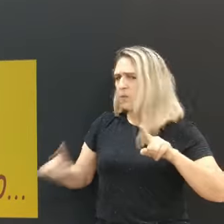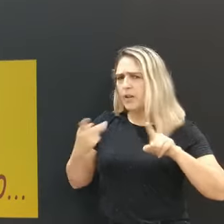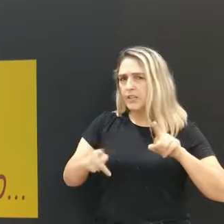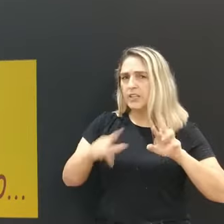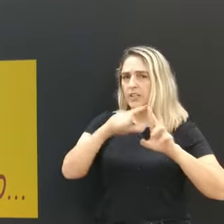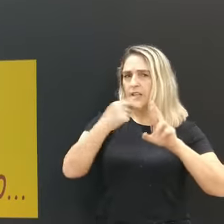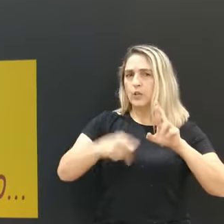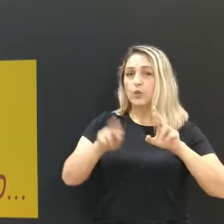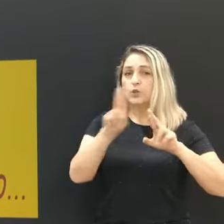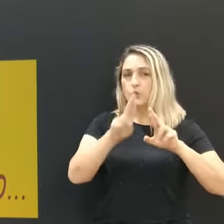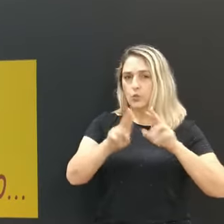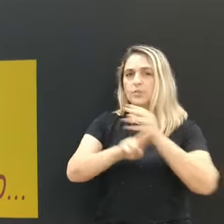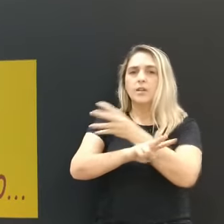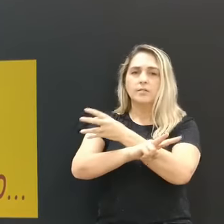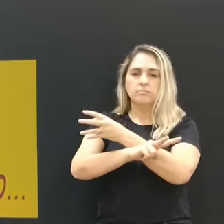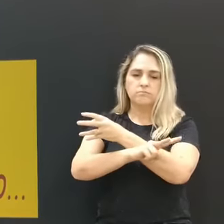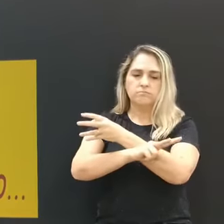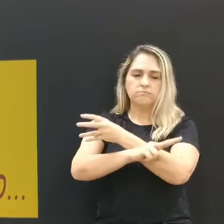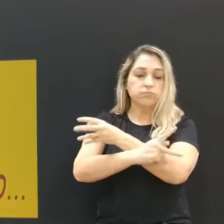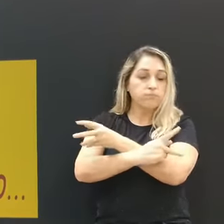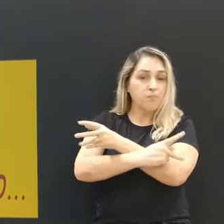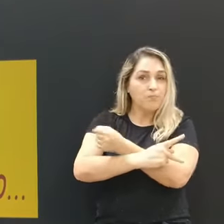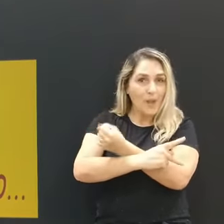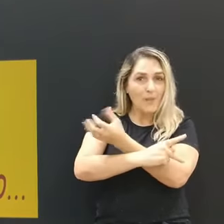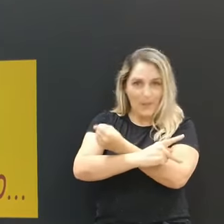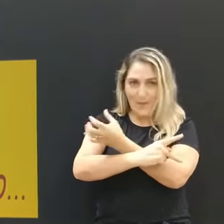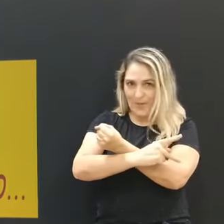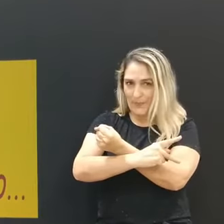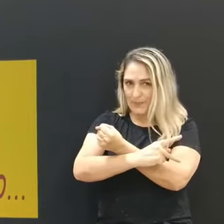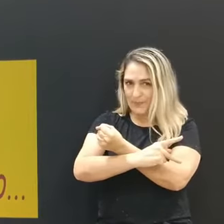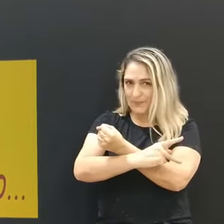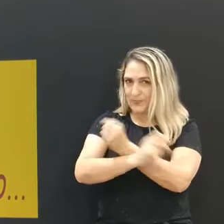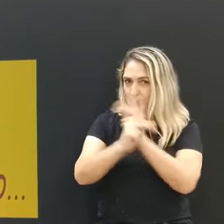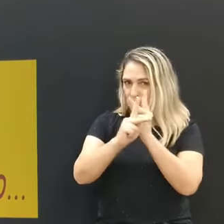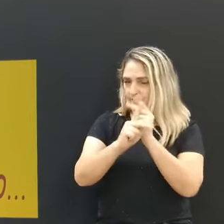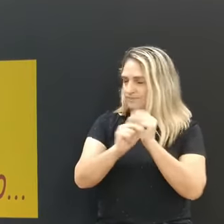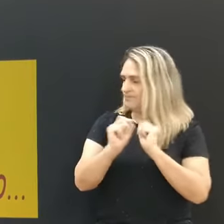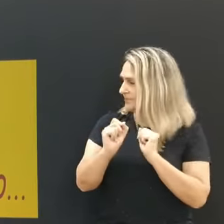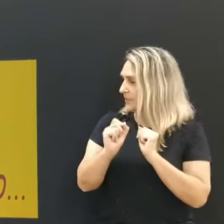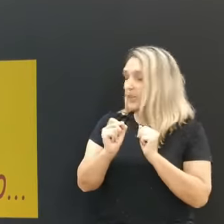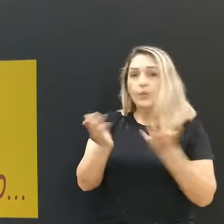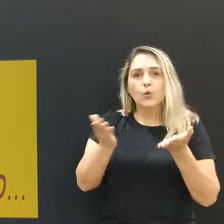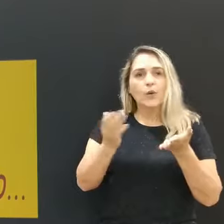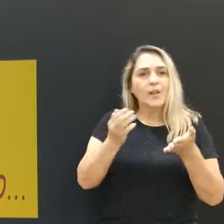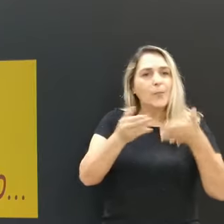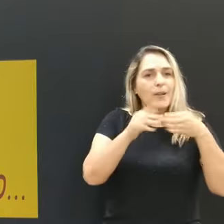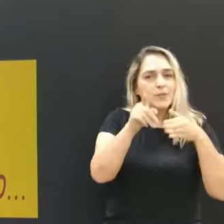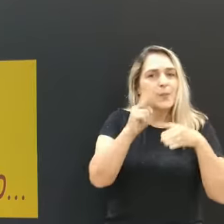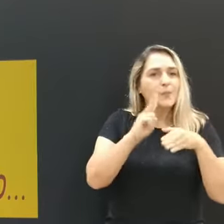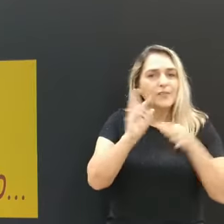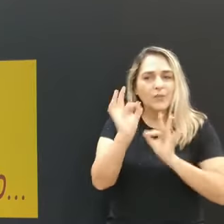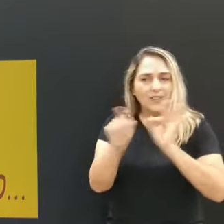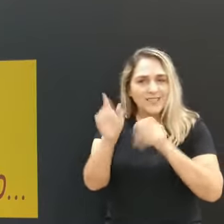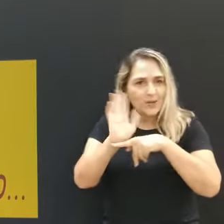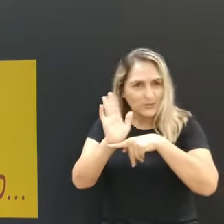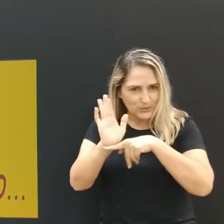no YouTube para ter certeza do sinal e realmente é esse aqui, publicano. Esse é o sinal. Amém?